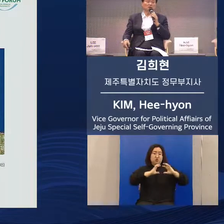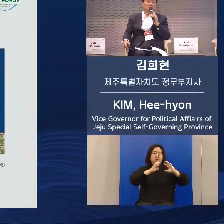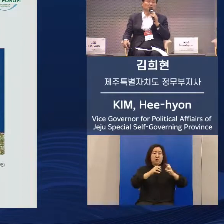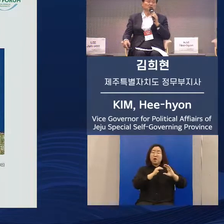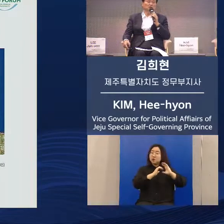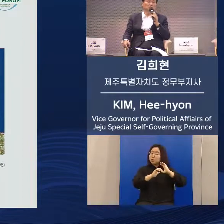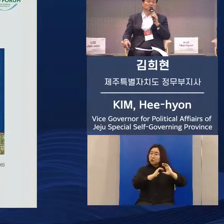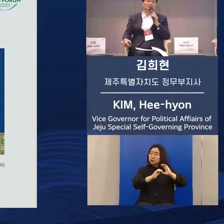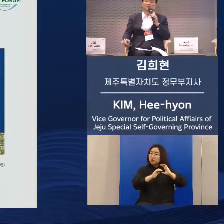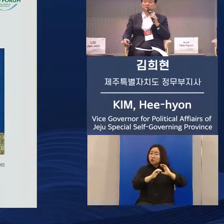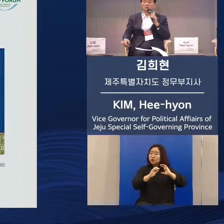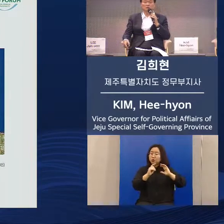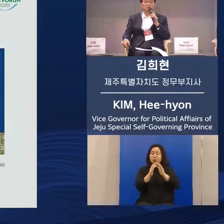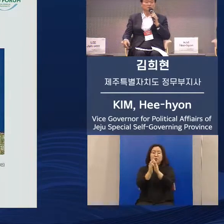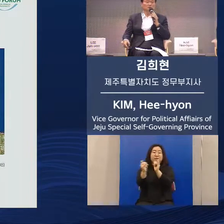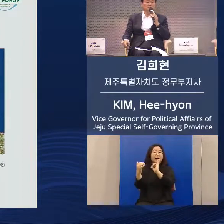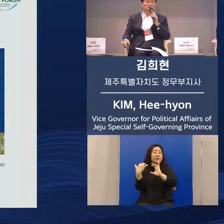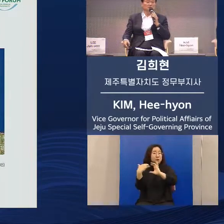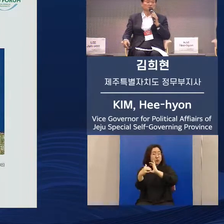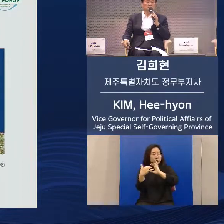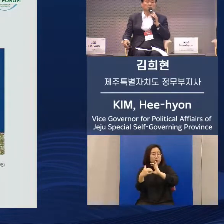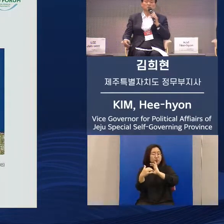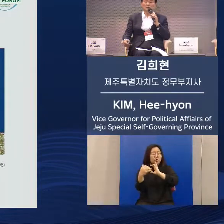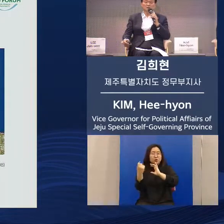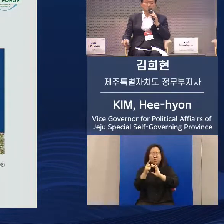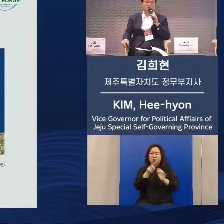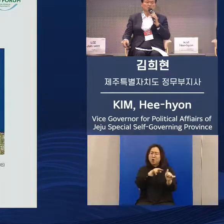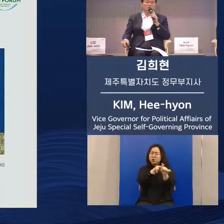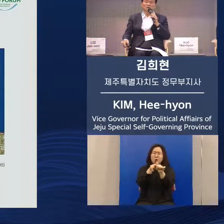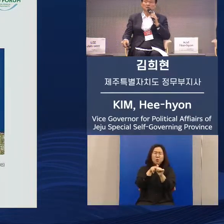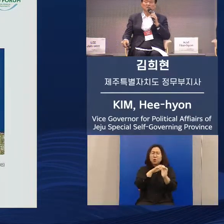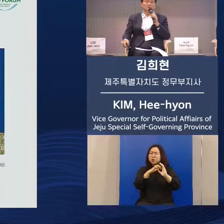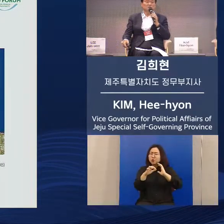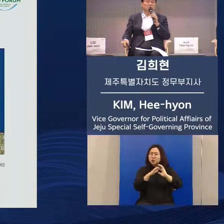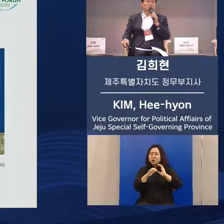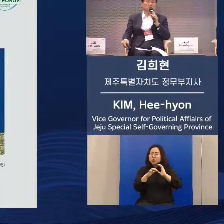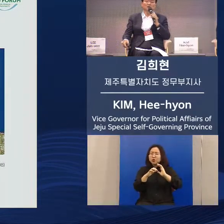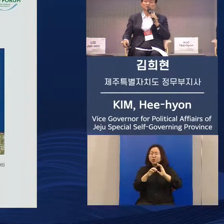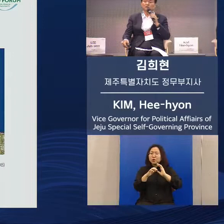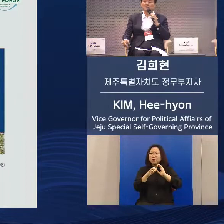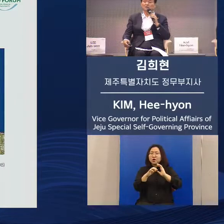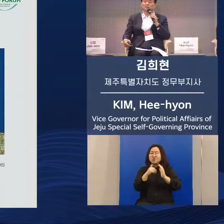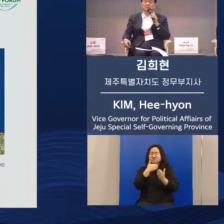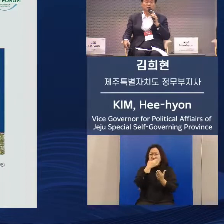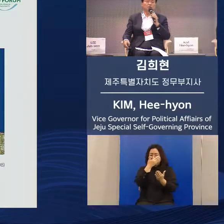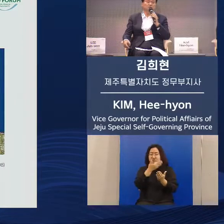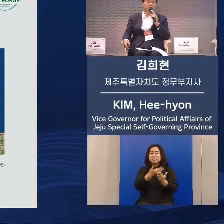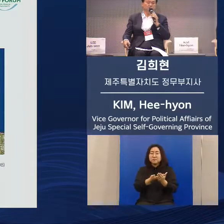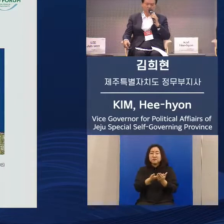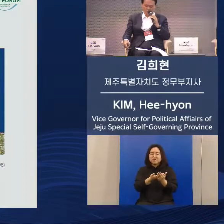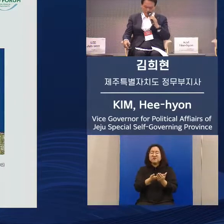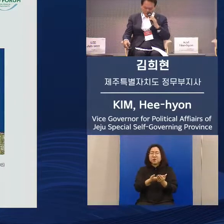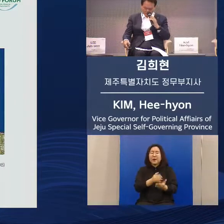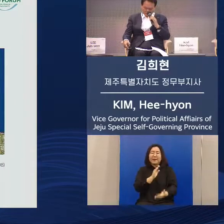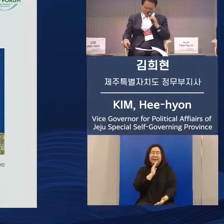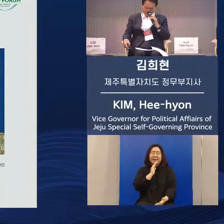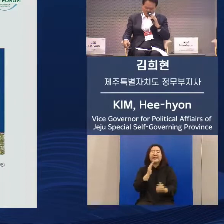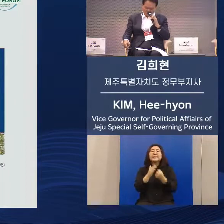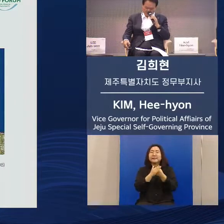간의 소통이나 또 사람 간의 소통, 또 정보 간의 소통, 이런 소통이 되게 중요하다고 이제 보이는